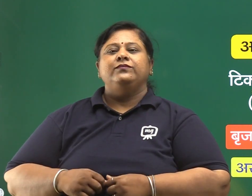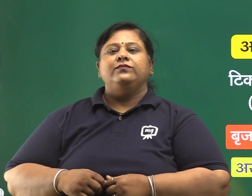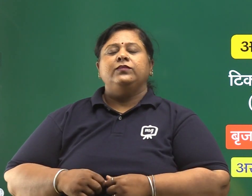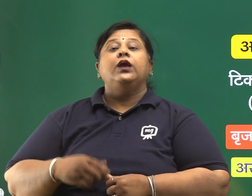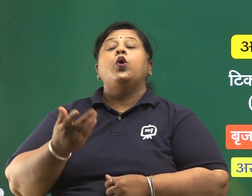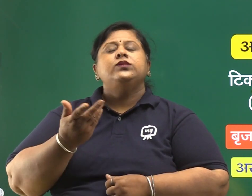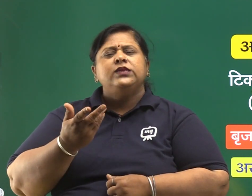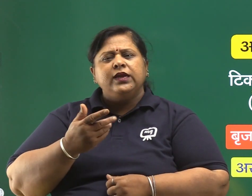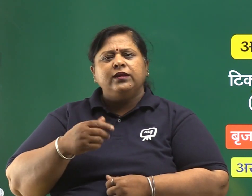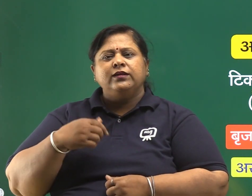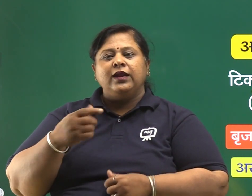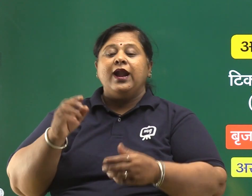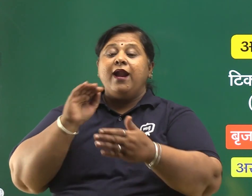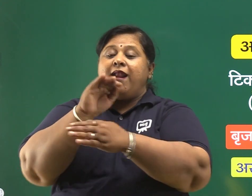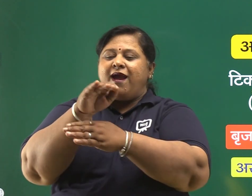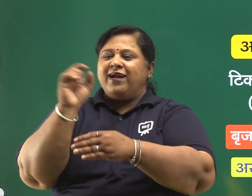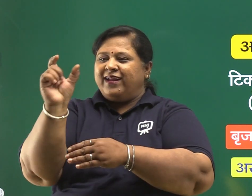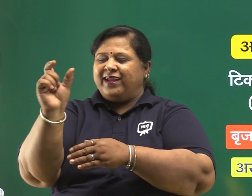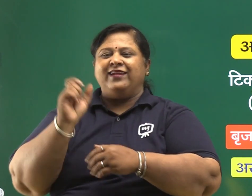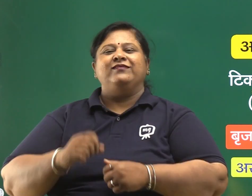टिकट कौन से? डाक टिकट,